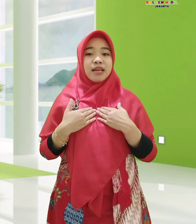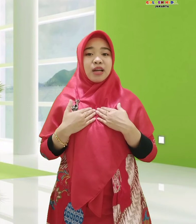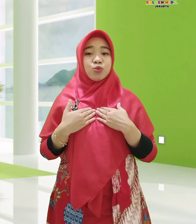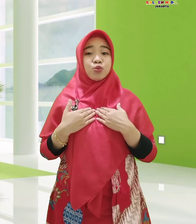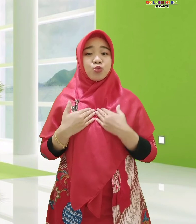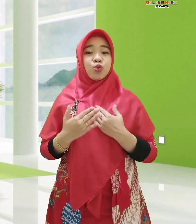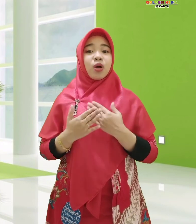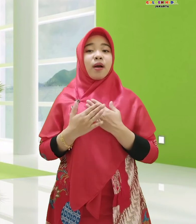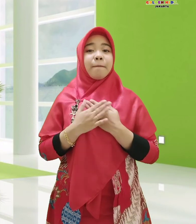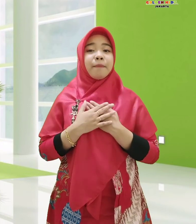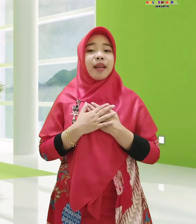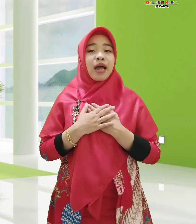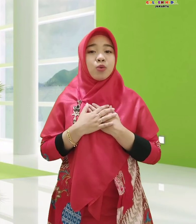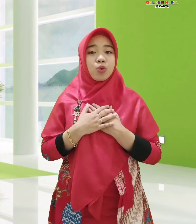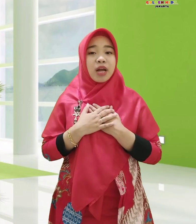sedang untuk melakukan.